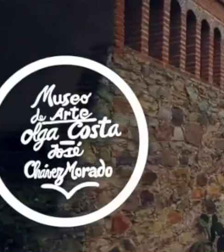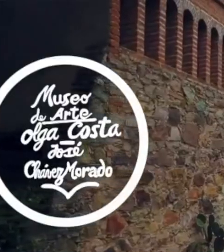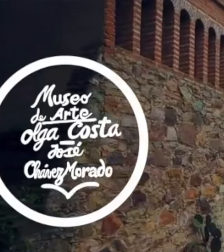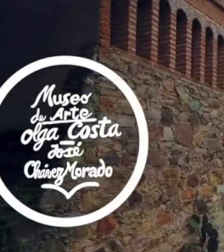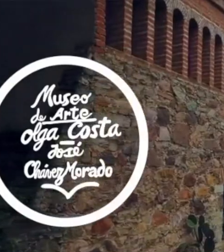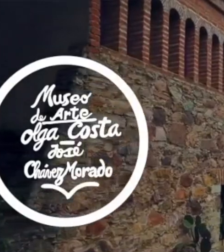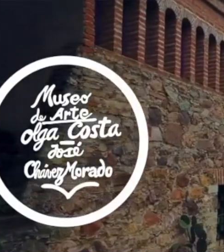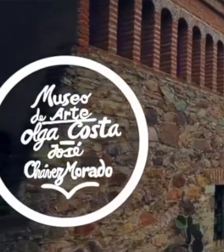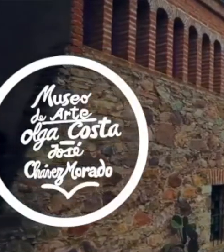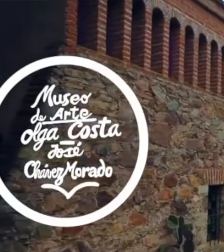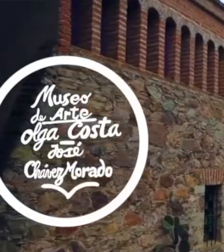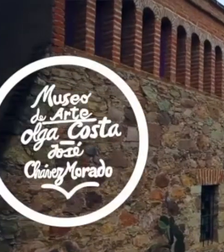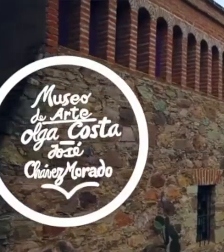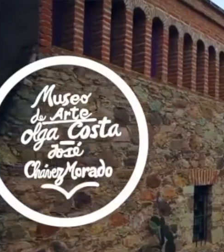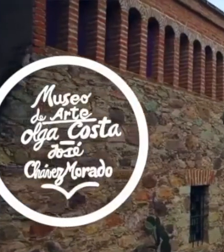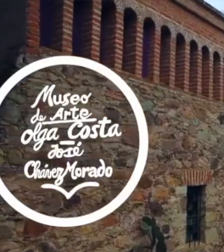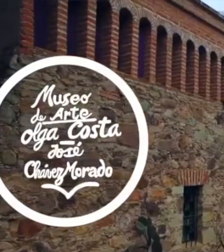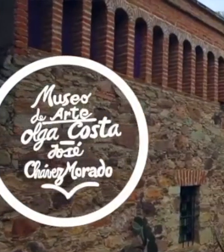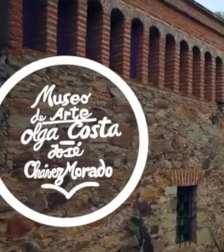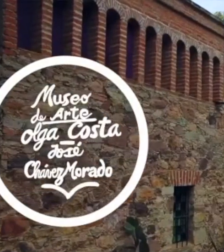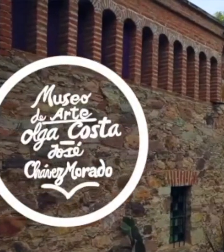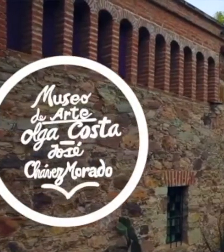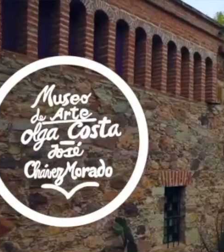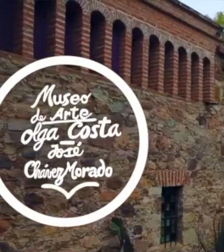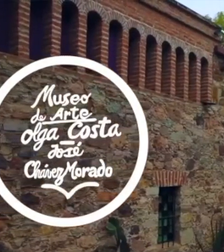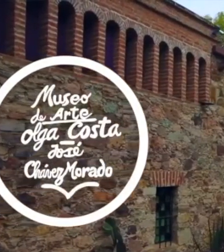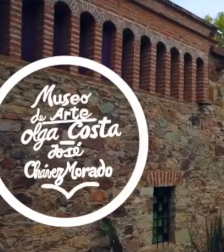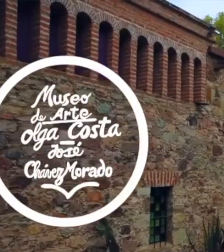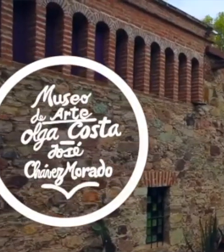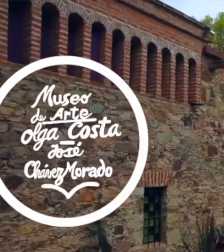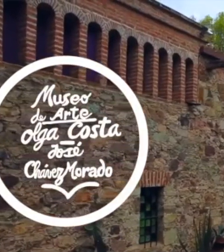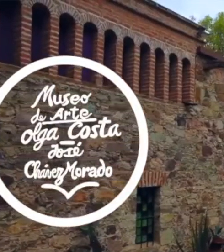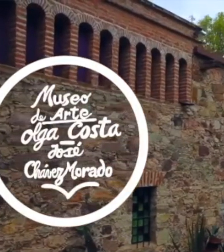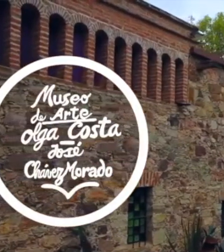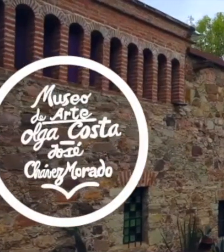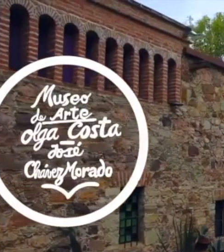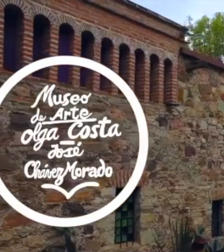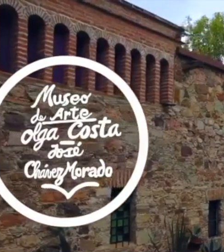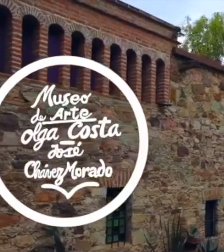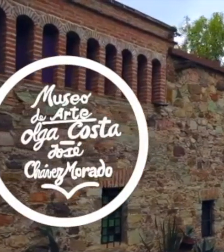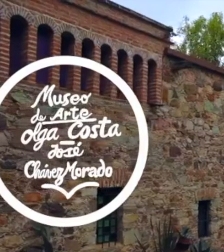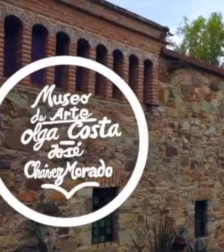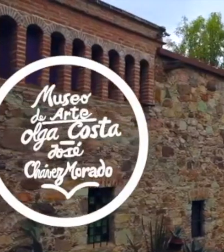清聴ありがとうございました。ご来館を楽しんでいただけることを願っております。